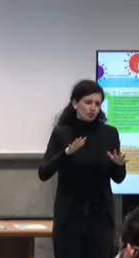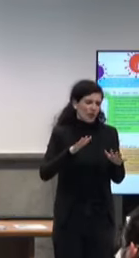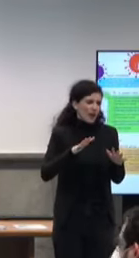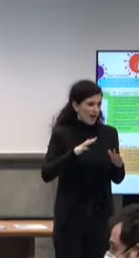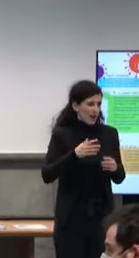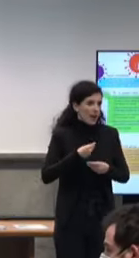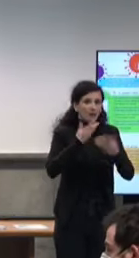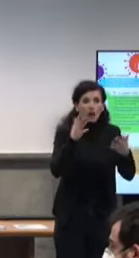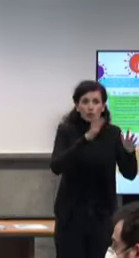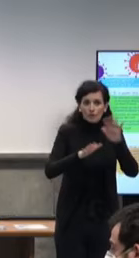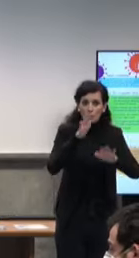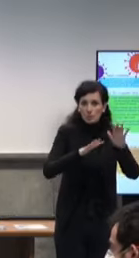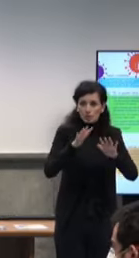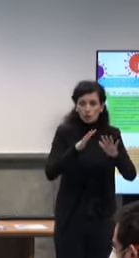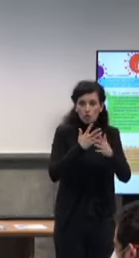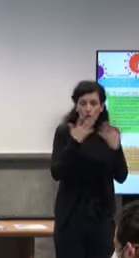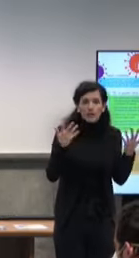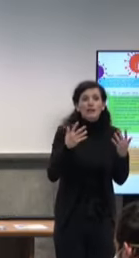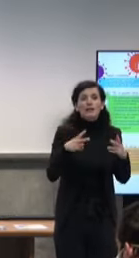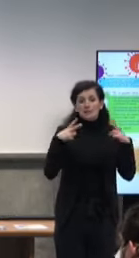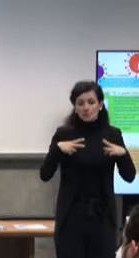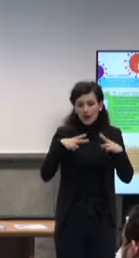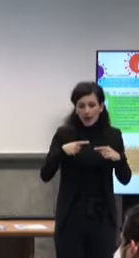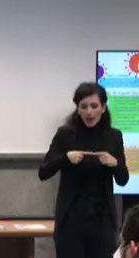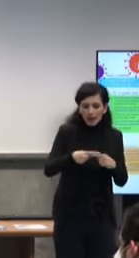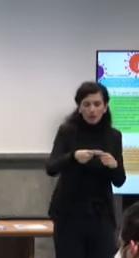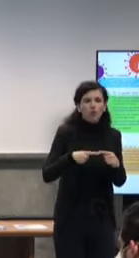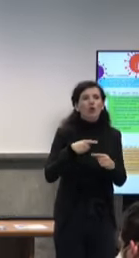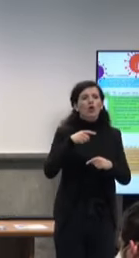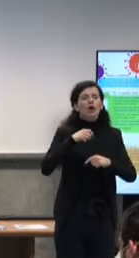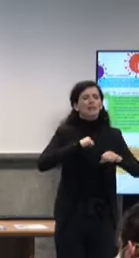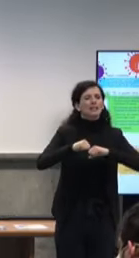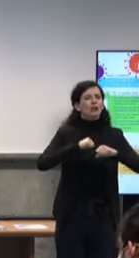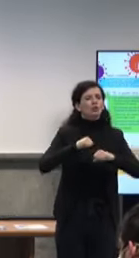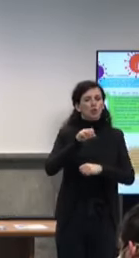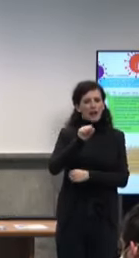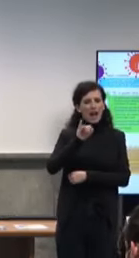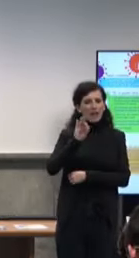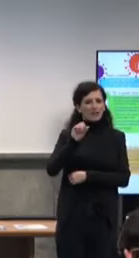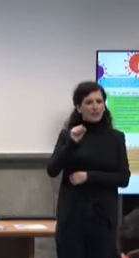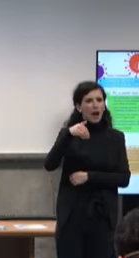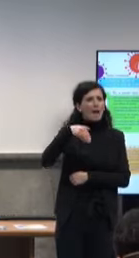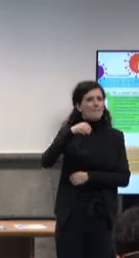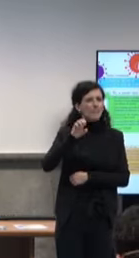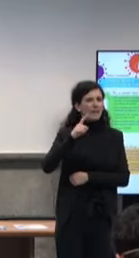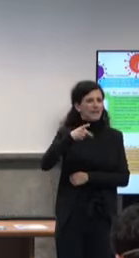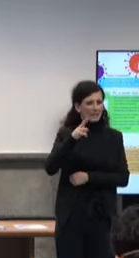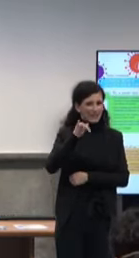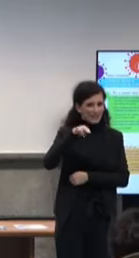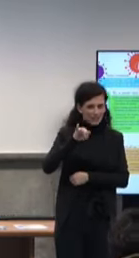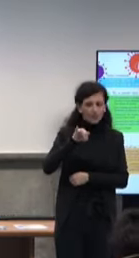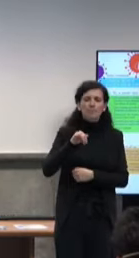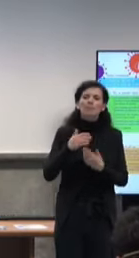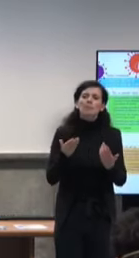tra noi anche il dottor magrini che è il nuovo direttore dell'aifa devo dire che haifa in questo senso è stata